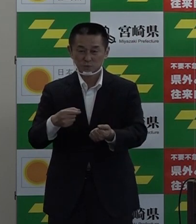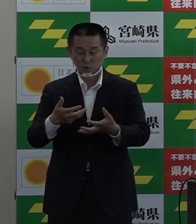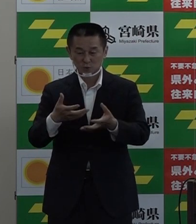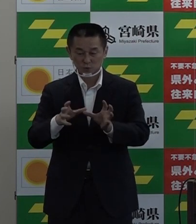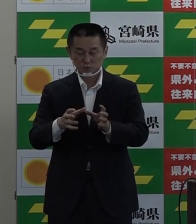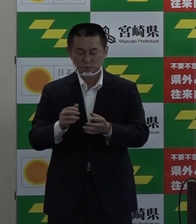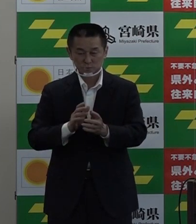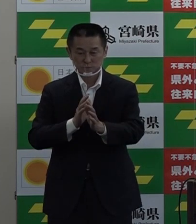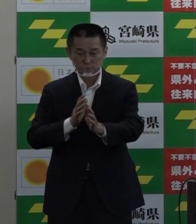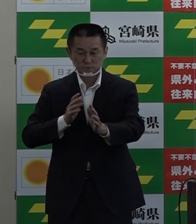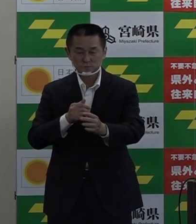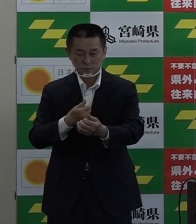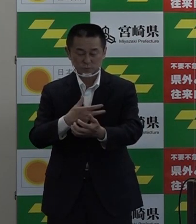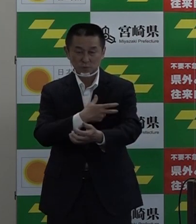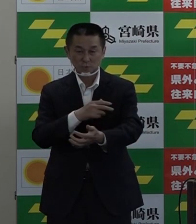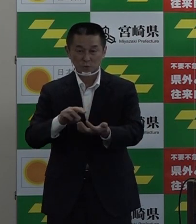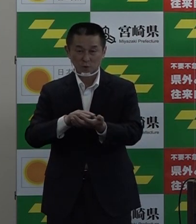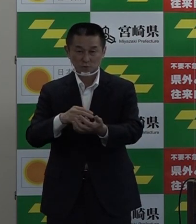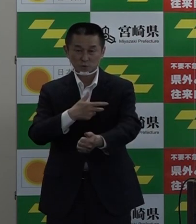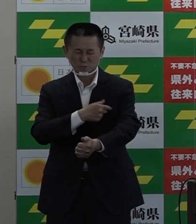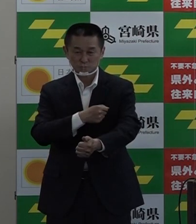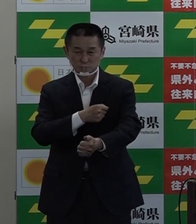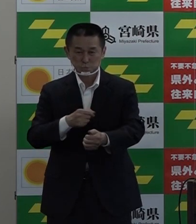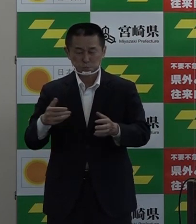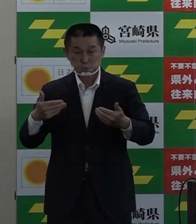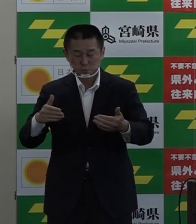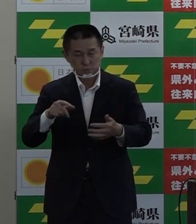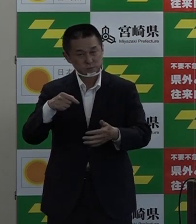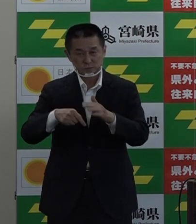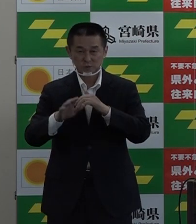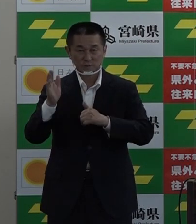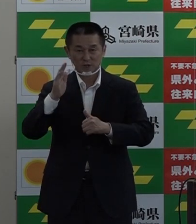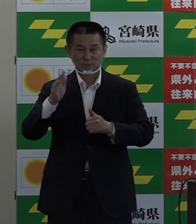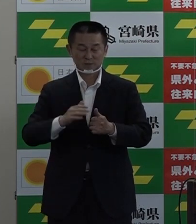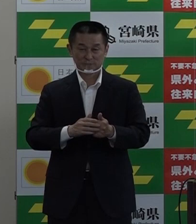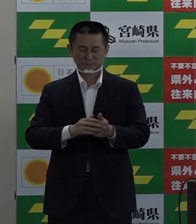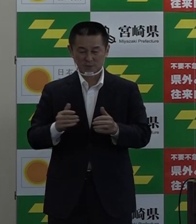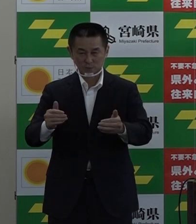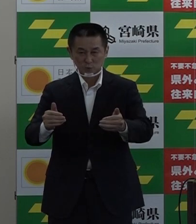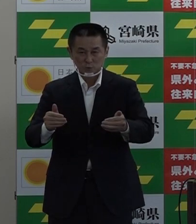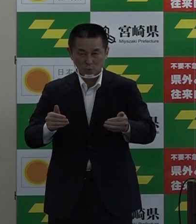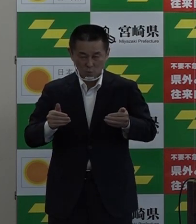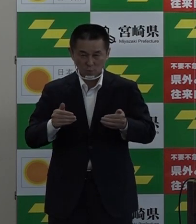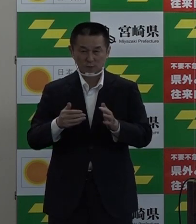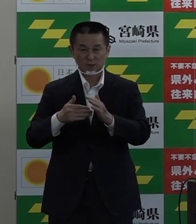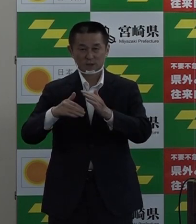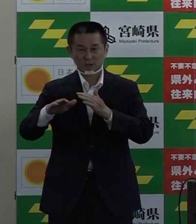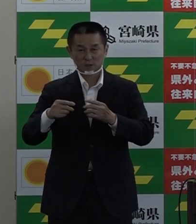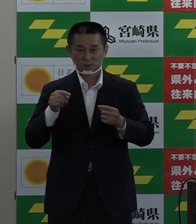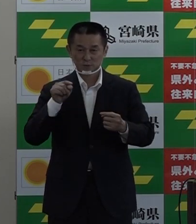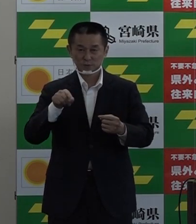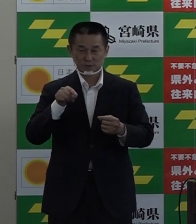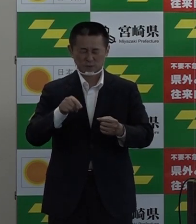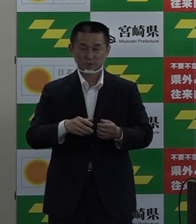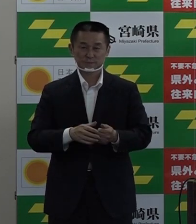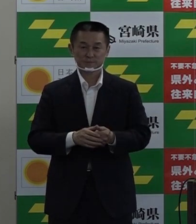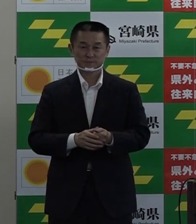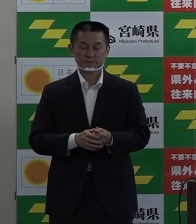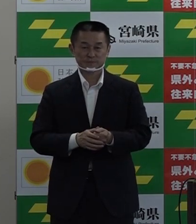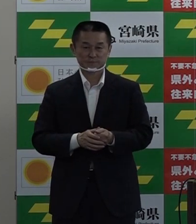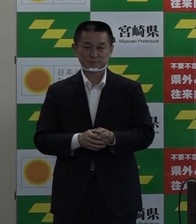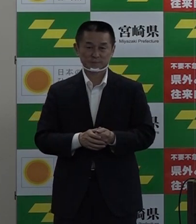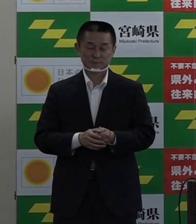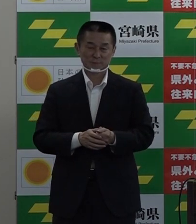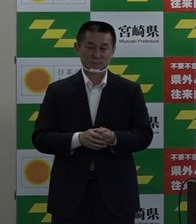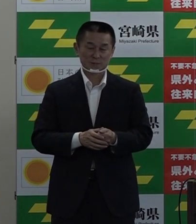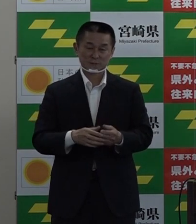接種なども始まるわけでありますが、それは不要不急ということではなしに必要な外出ということになりますので、あくま